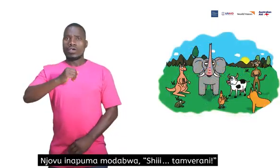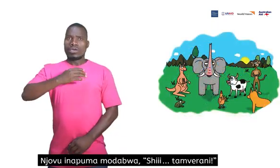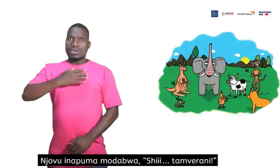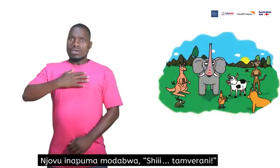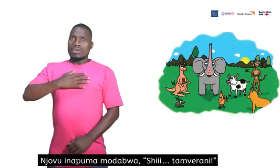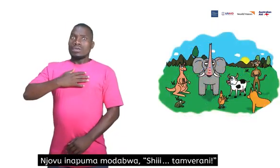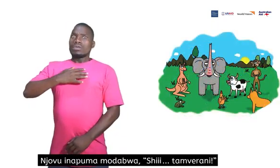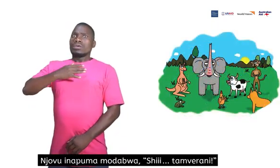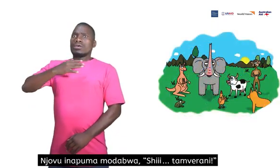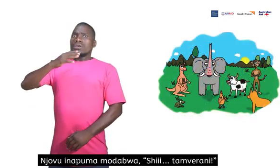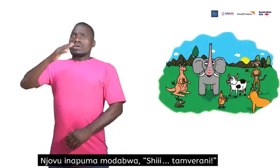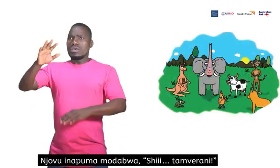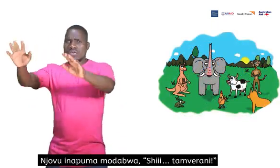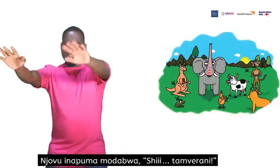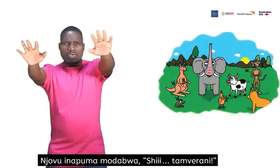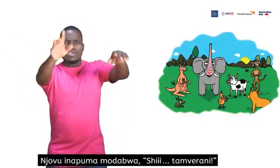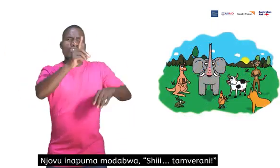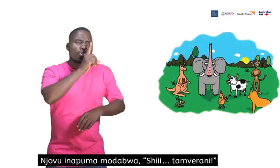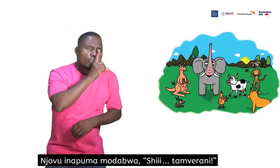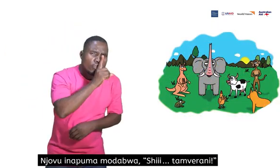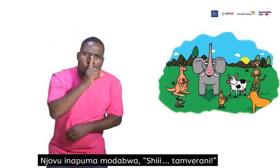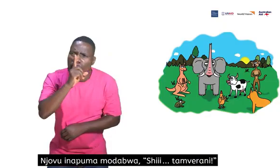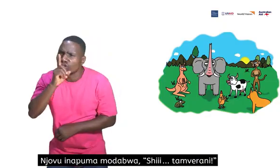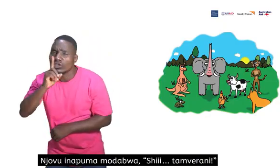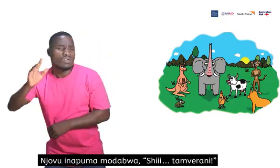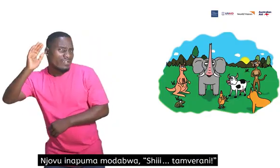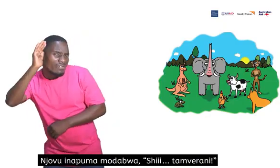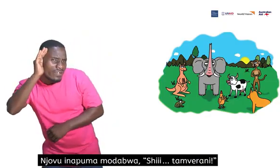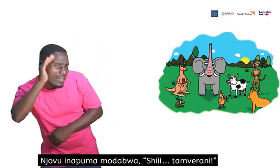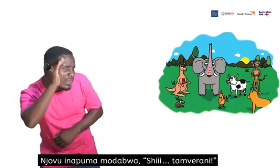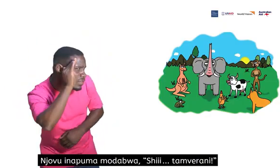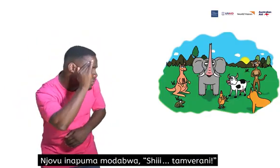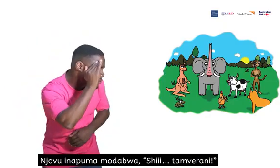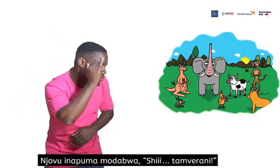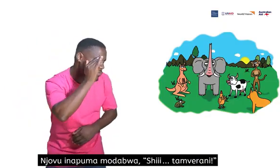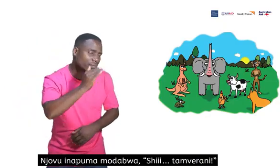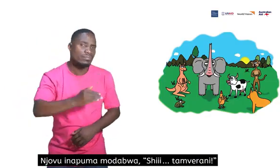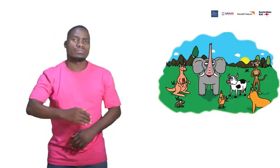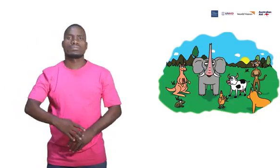Njovu inapuma modabwa. Shh. Tamvelani.